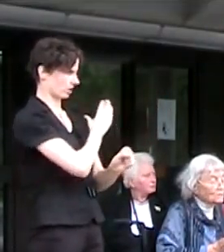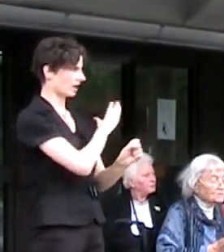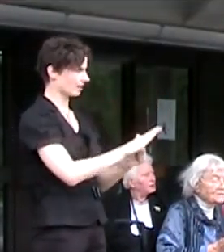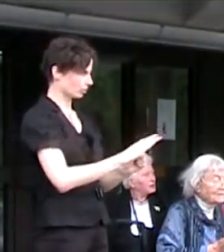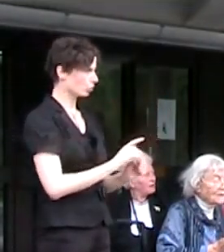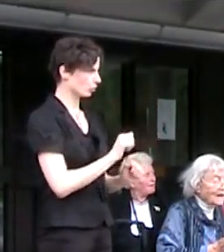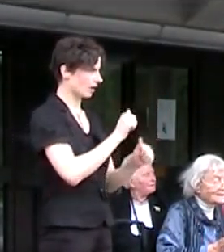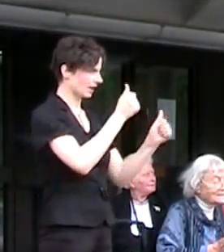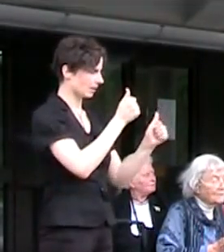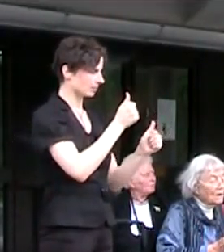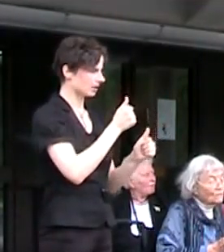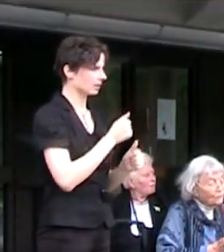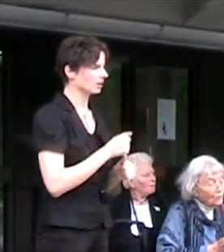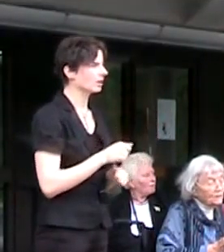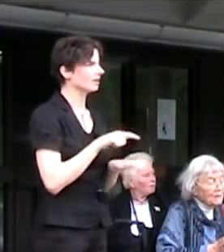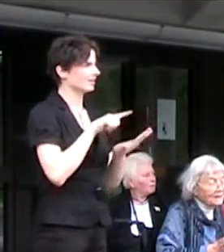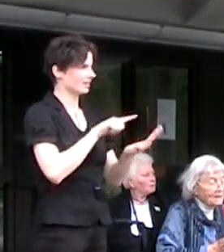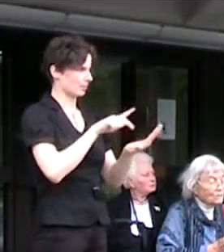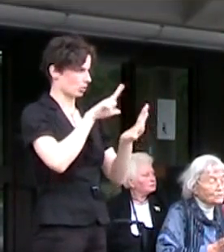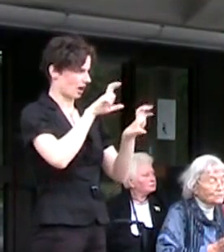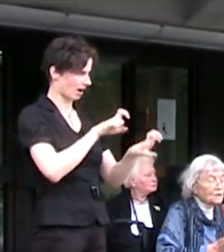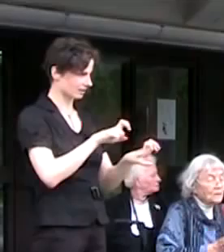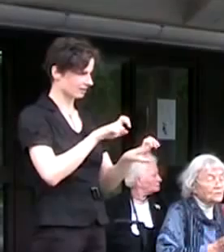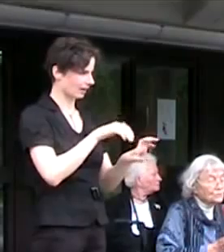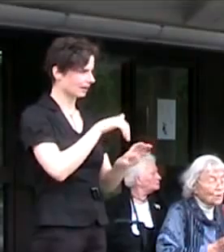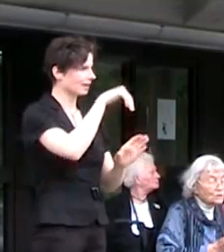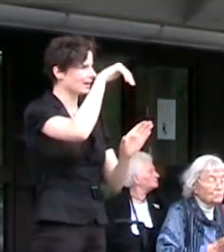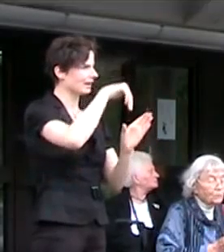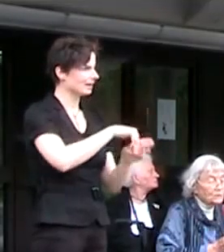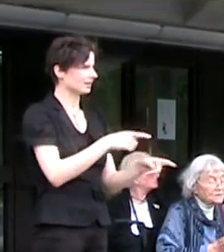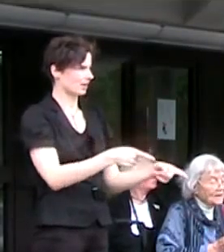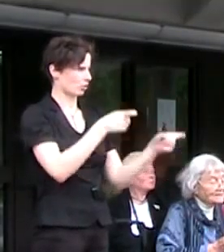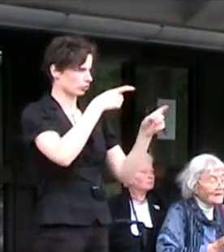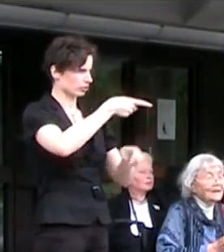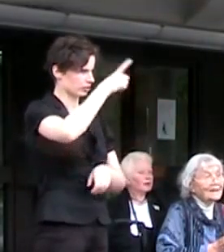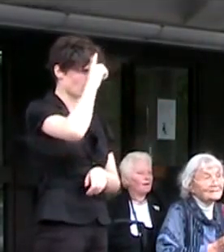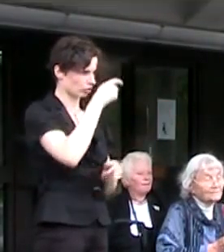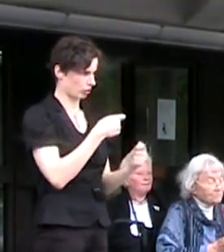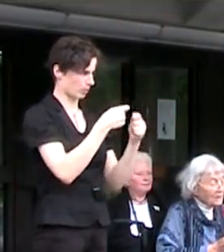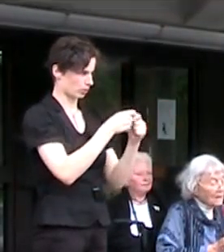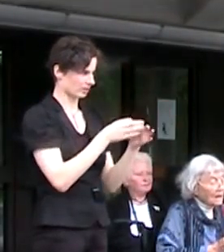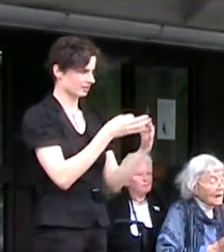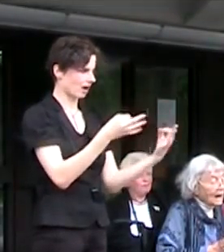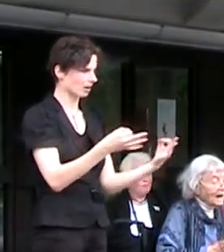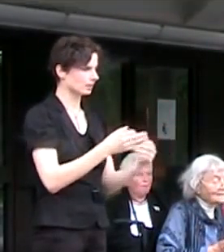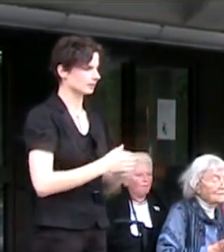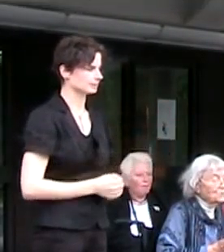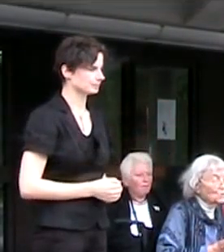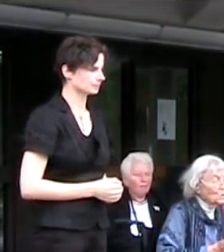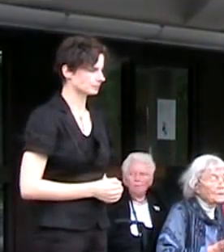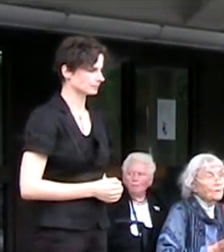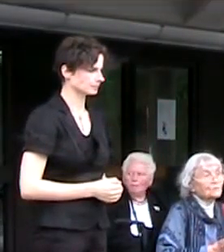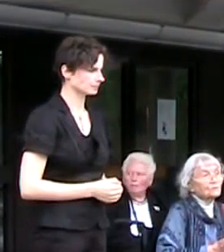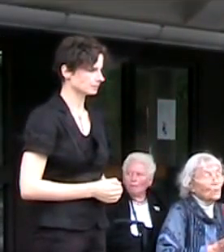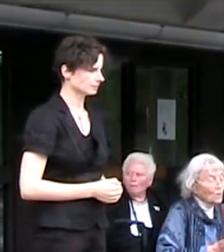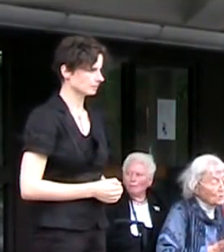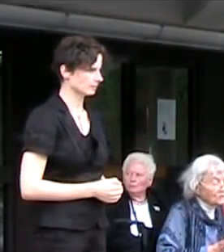Juni 1987 vor dem Innenausschuss des Deutschen Bundestags erreicht. Als im